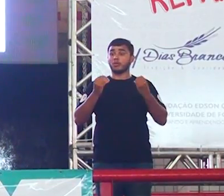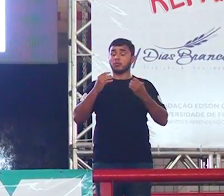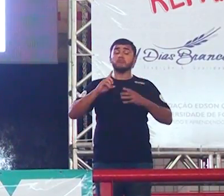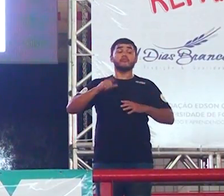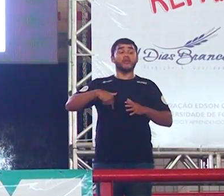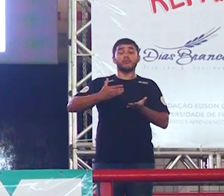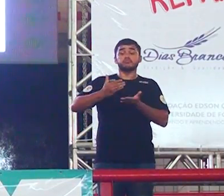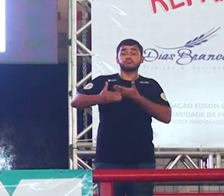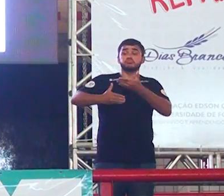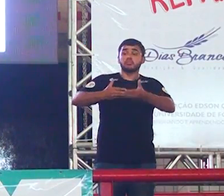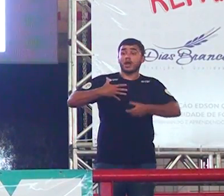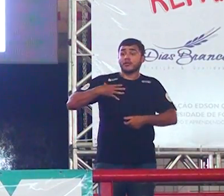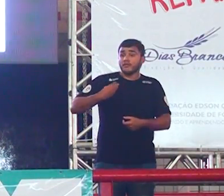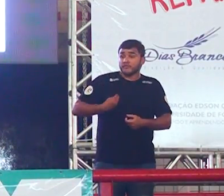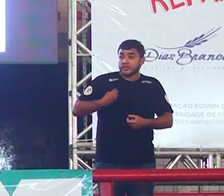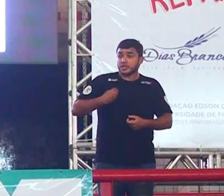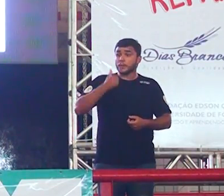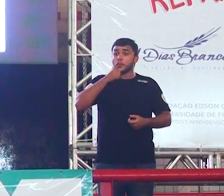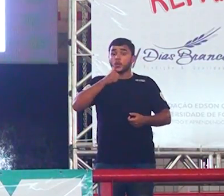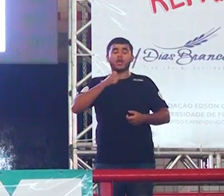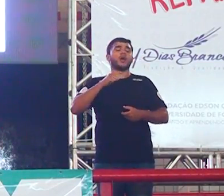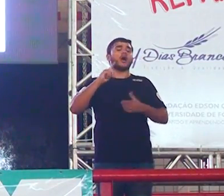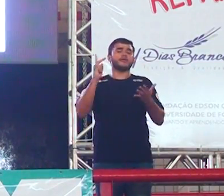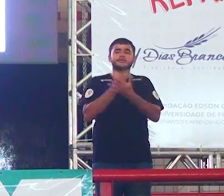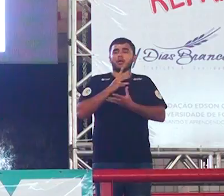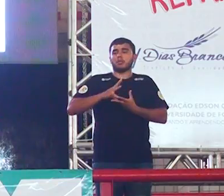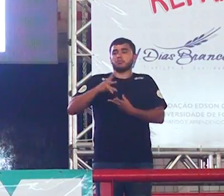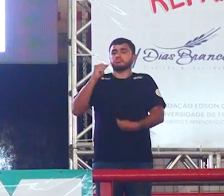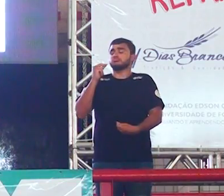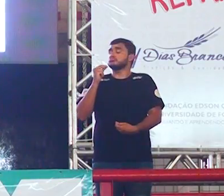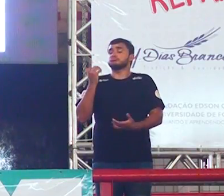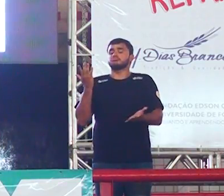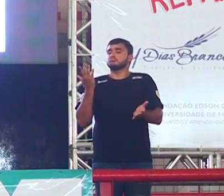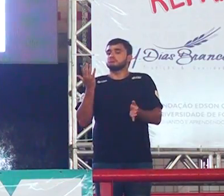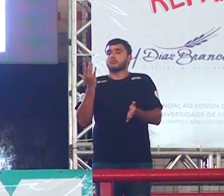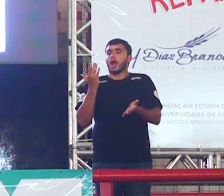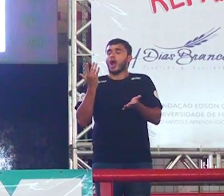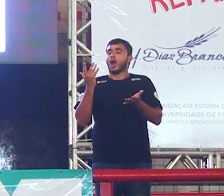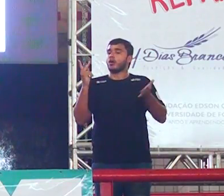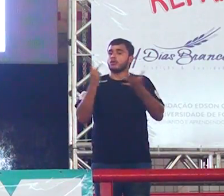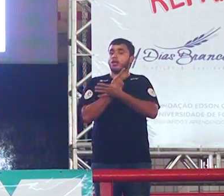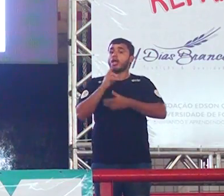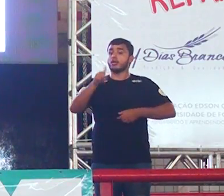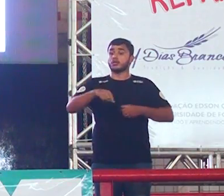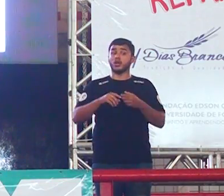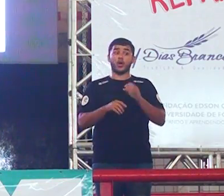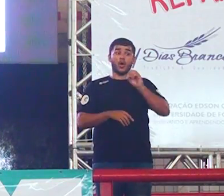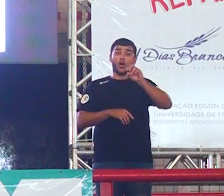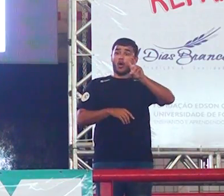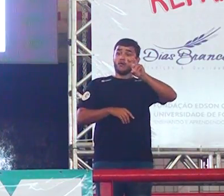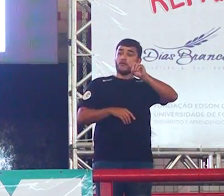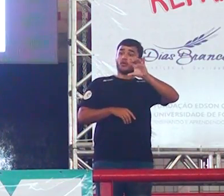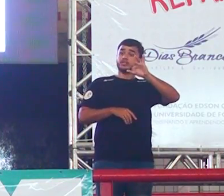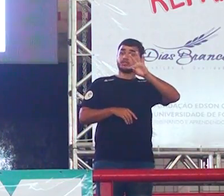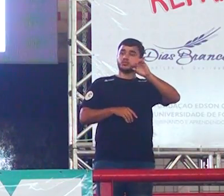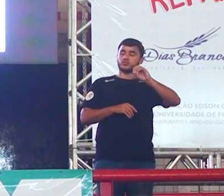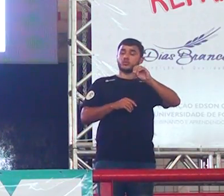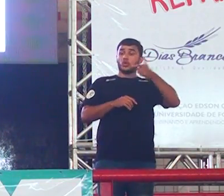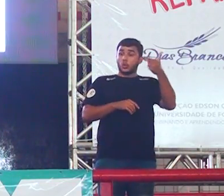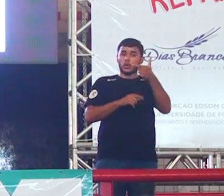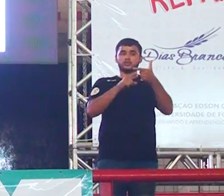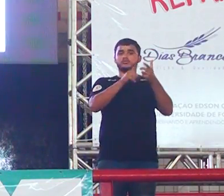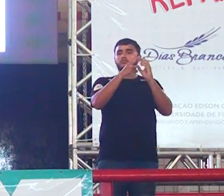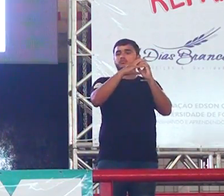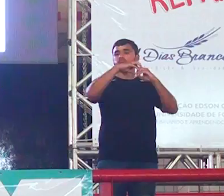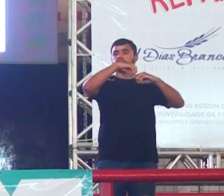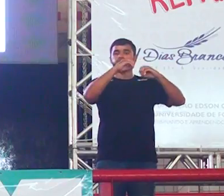desaparecer. Resta somente quem? O ovócito 2. E esse ovócito 2 ainda vai o quê? Sofrer uma outra divisão para